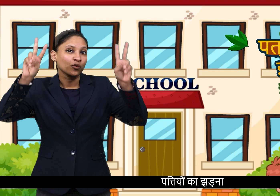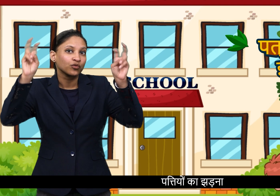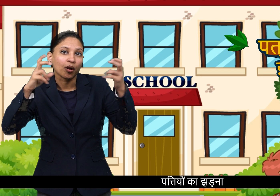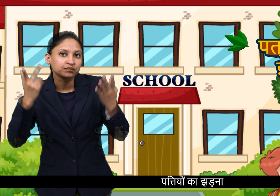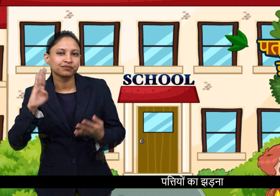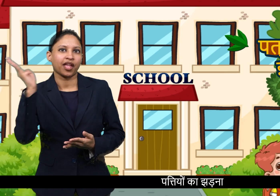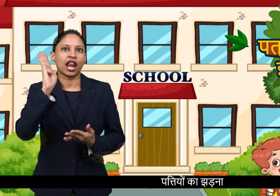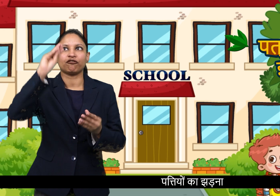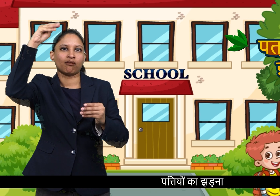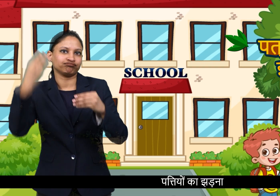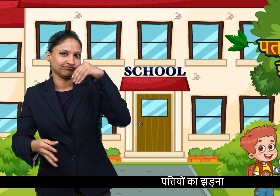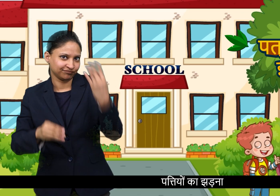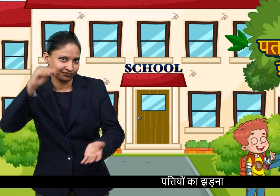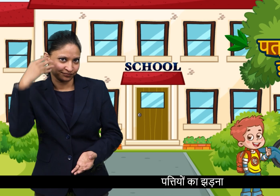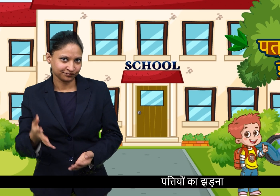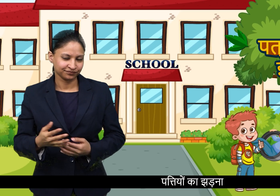पत्तियों का झड़ना।